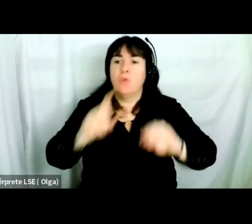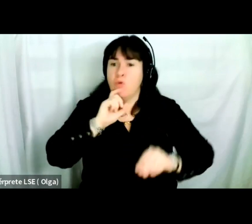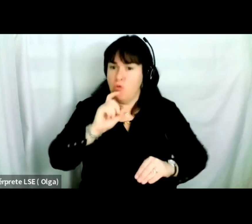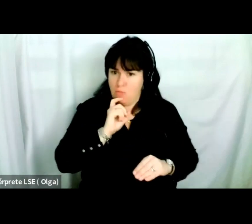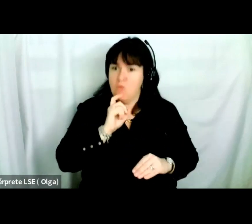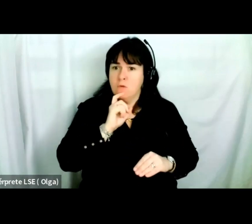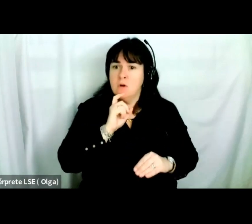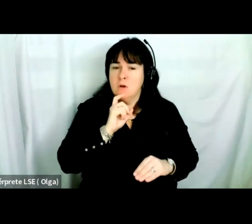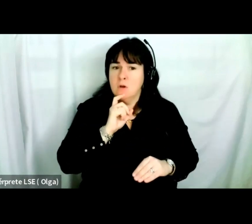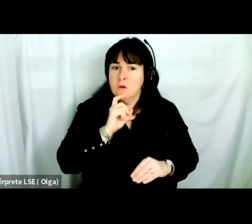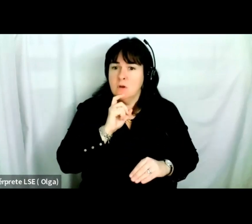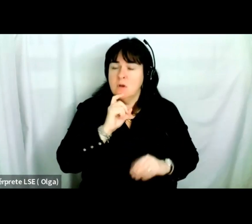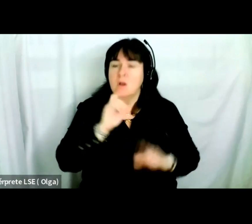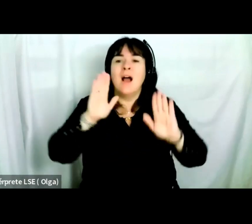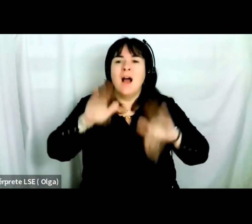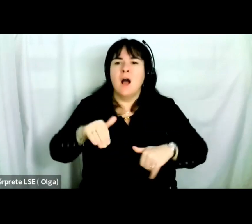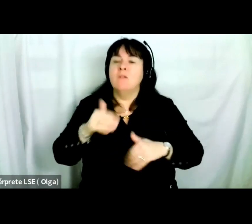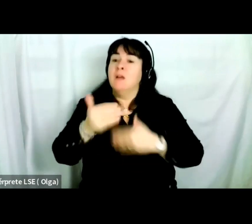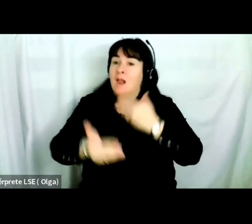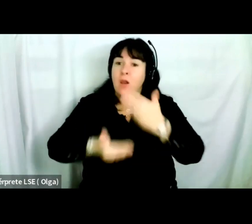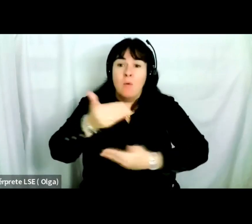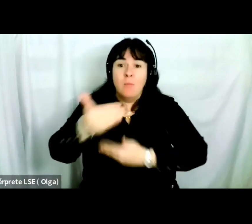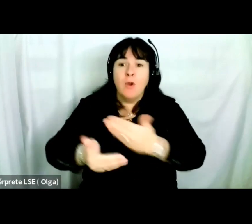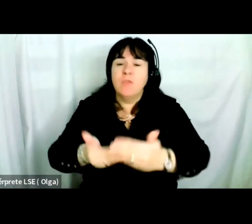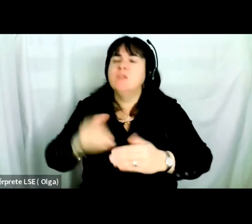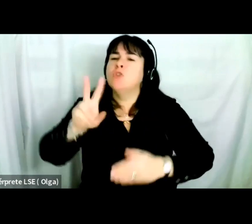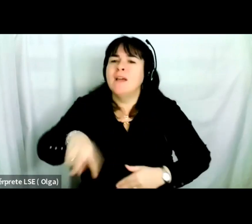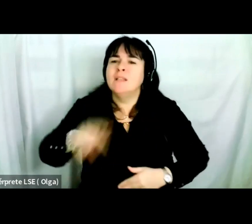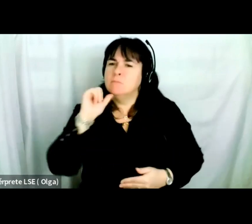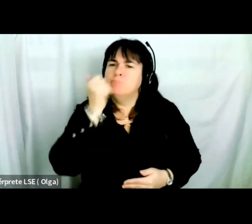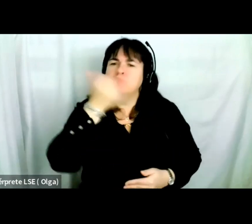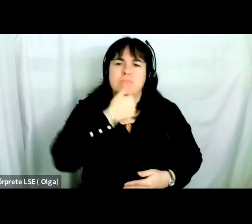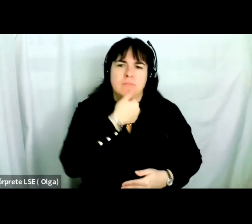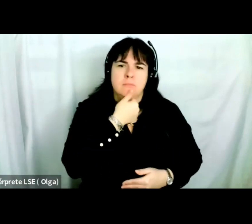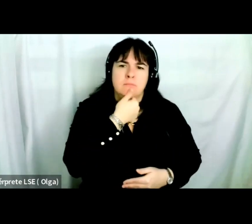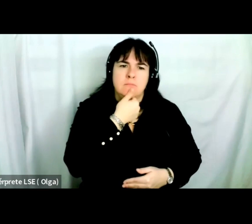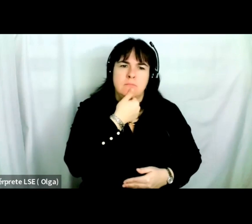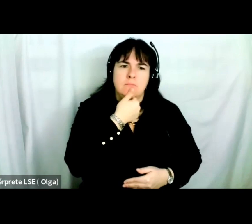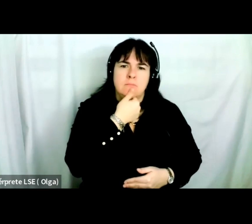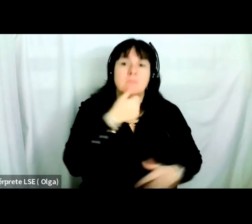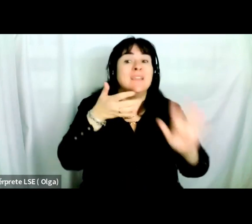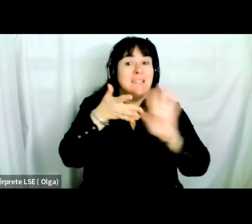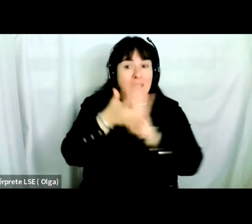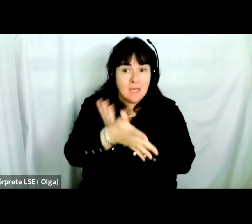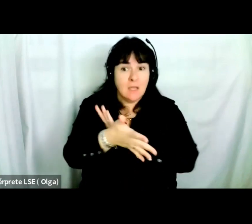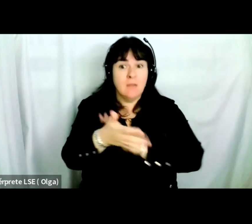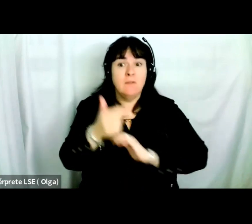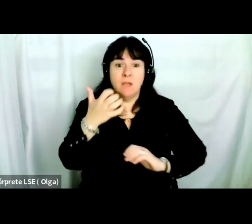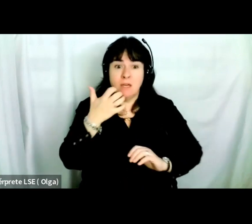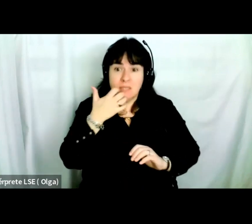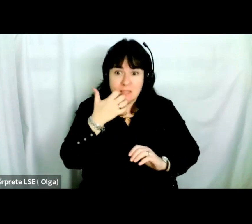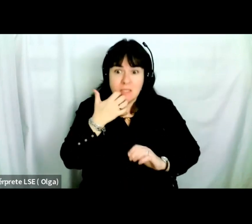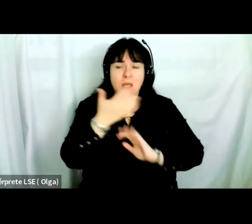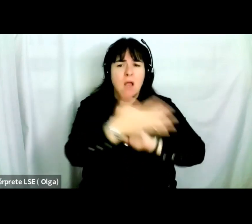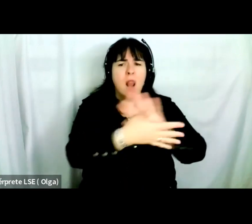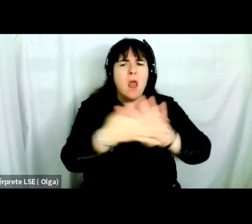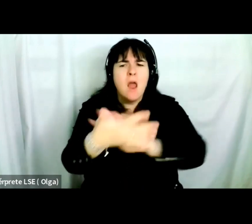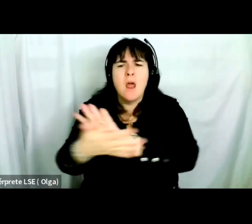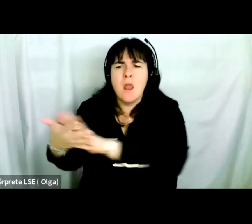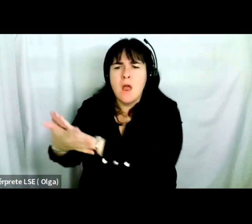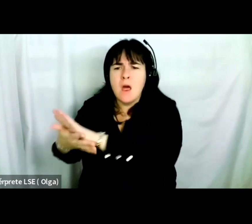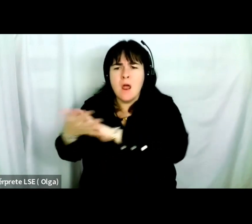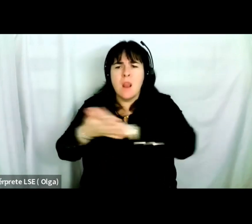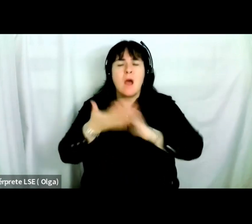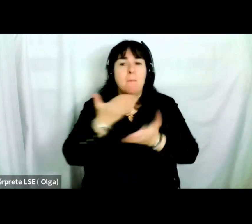Es un proceso confidencial, secreto. Es decir, que lo que se diga en mediación y lo que se